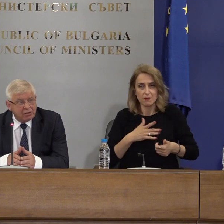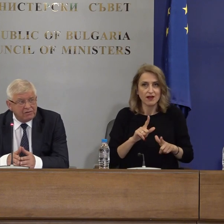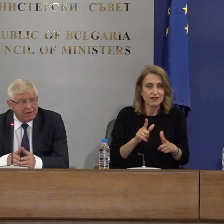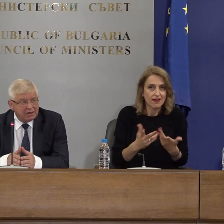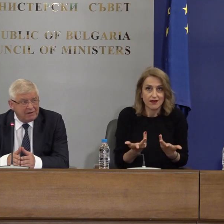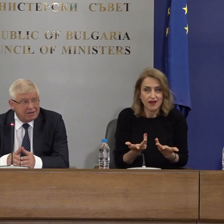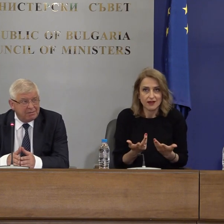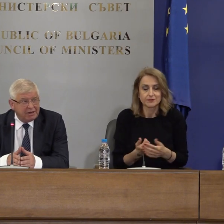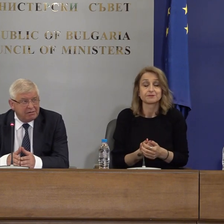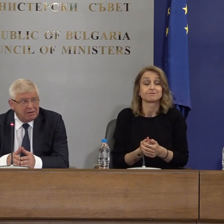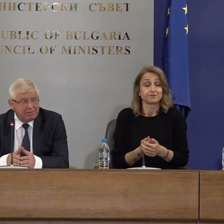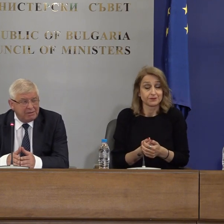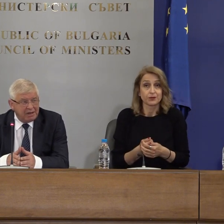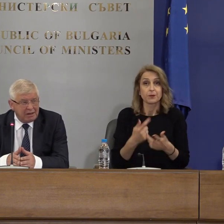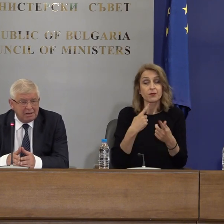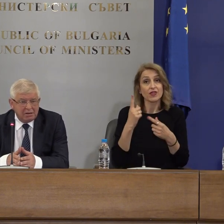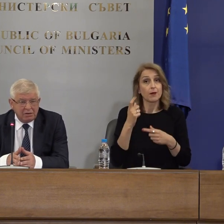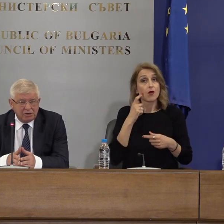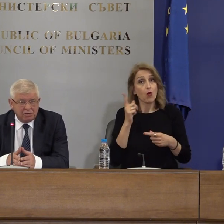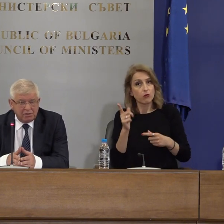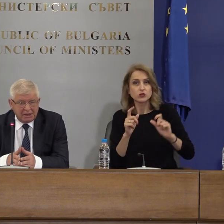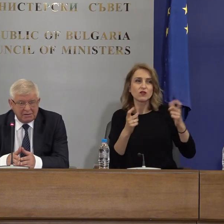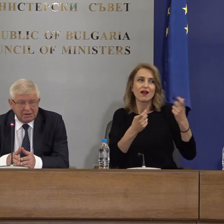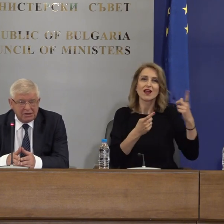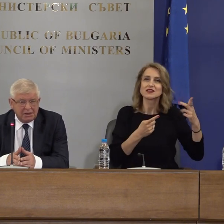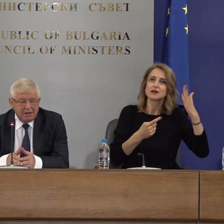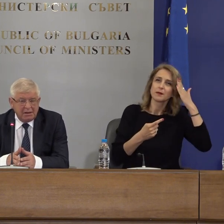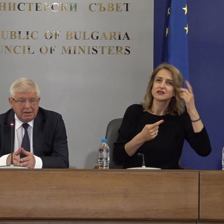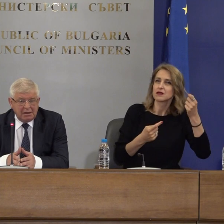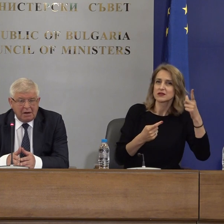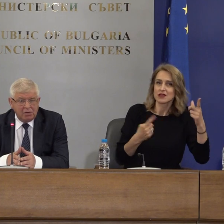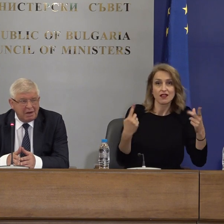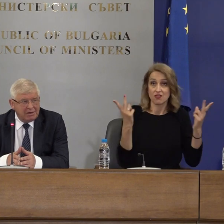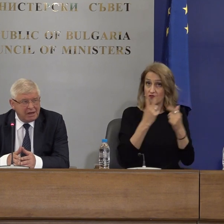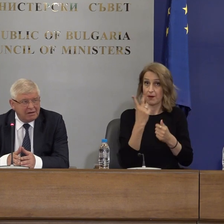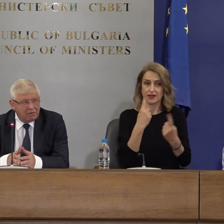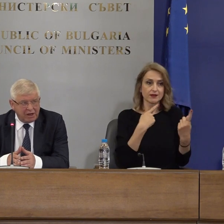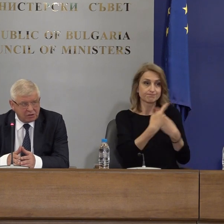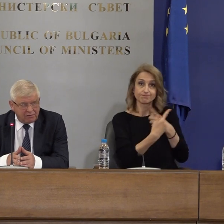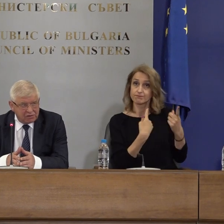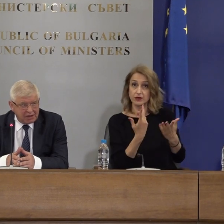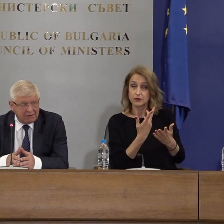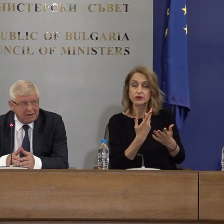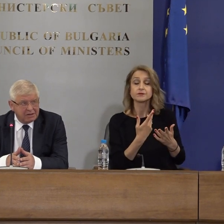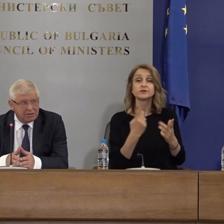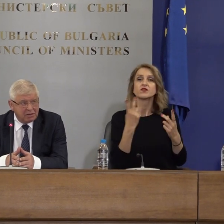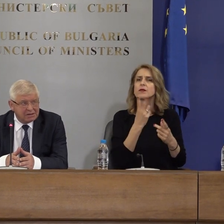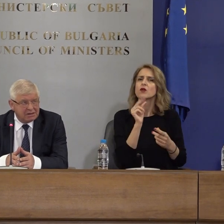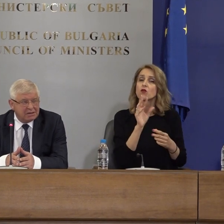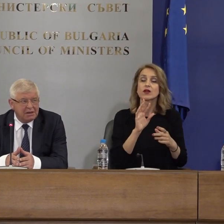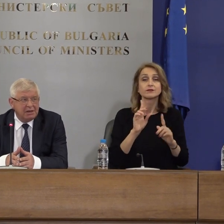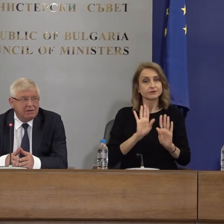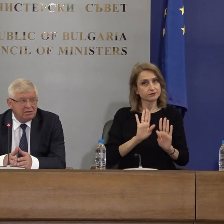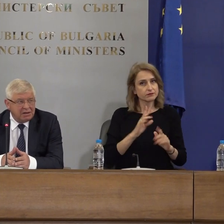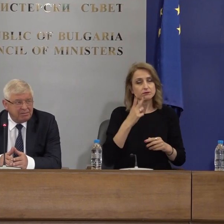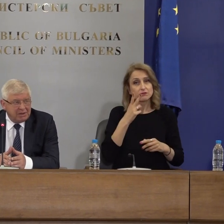Разговорите, които водиха двамата премиери, категорично показват, че ако няма някакво рязко влошаване на